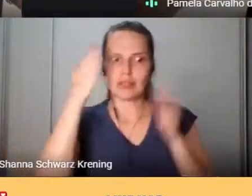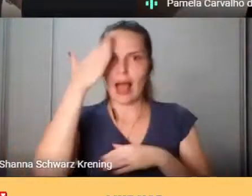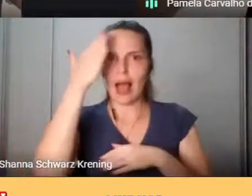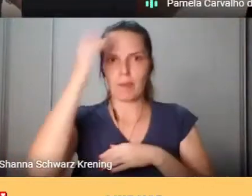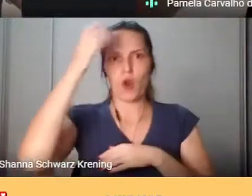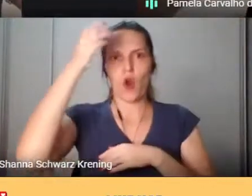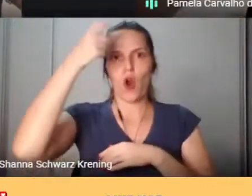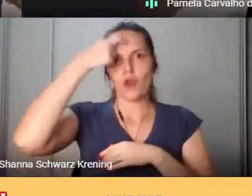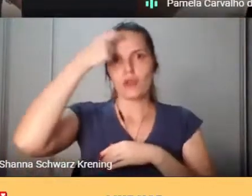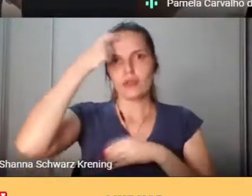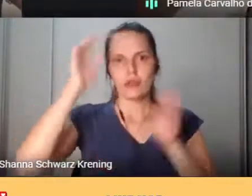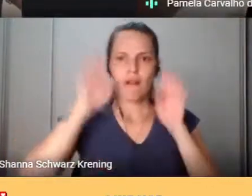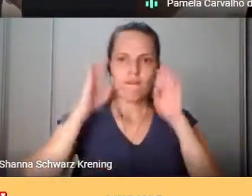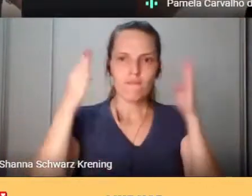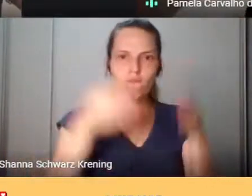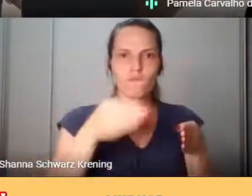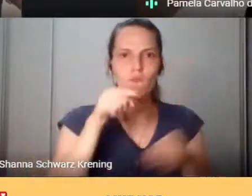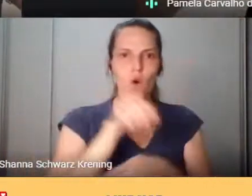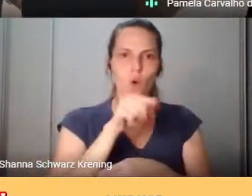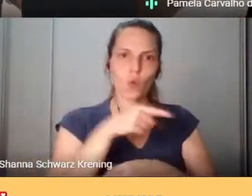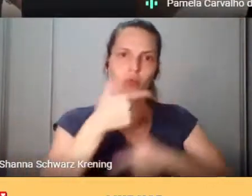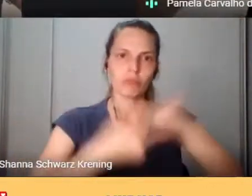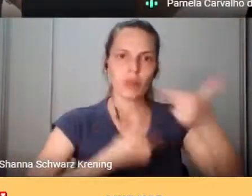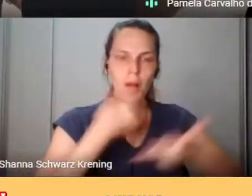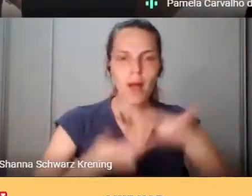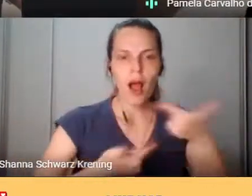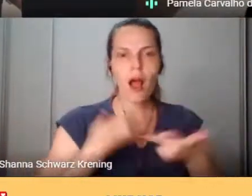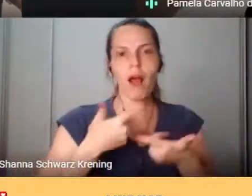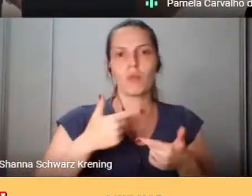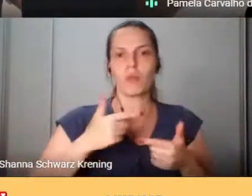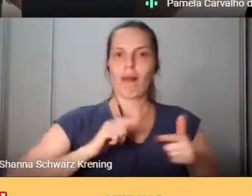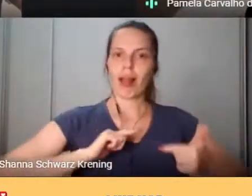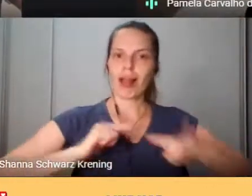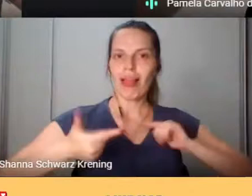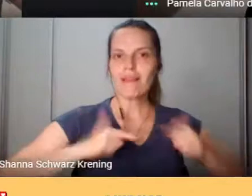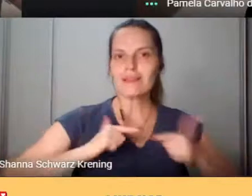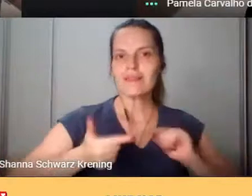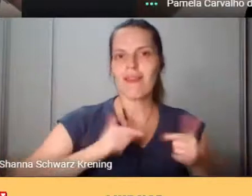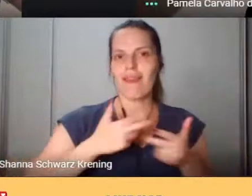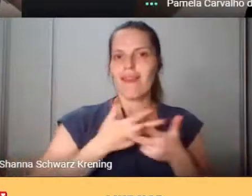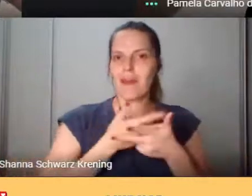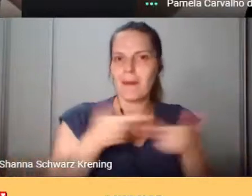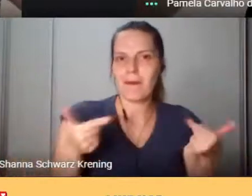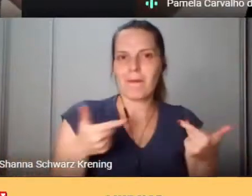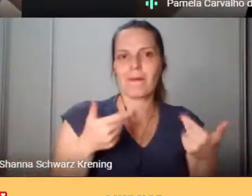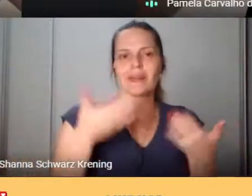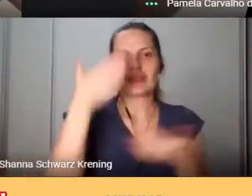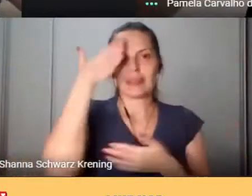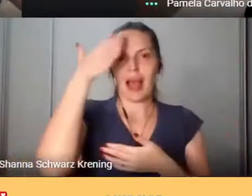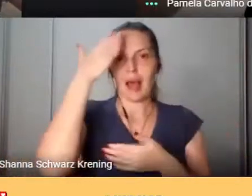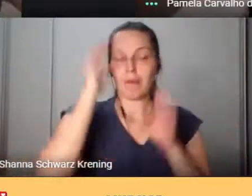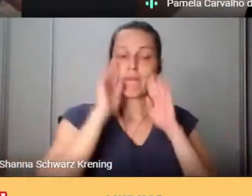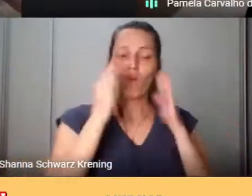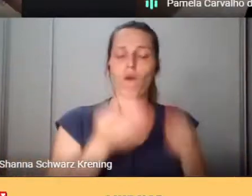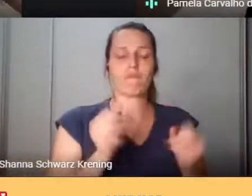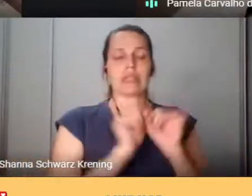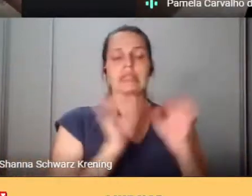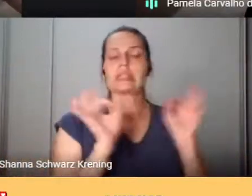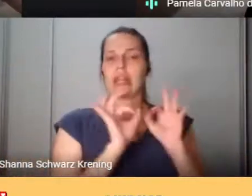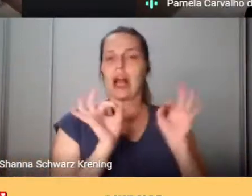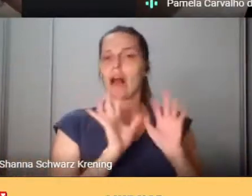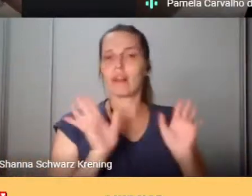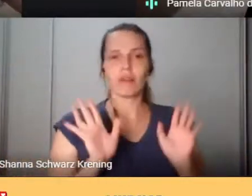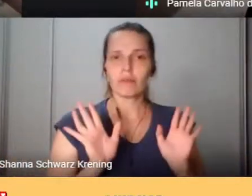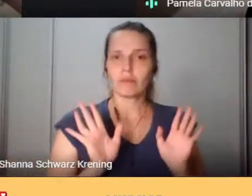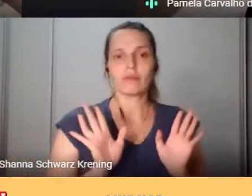ficar num momento de lazer teu ou que tu não quer fazer nada, né? Que a gente também estava falando sobre fazer nada, não quero fazer